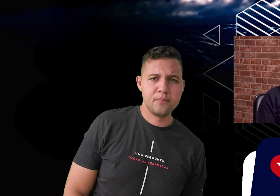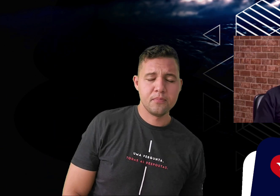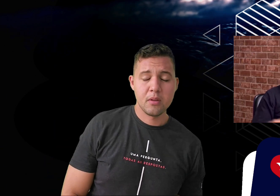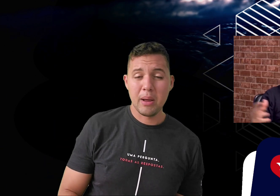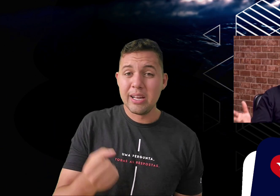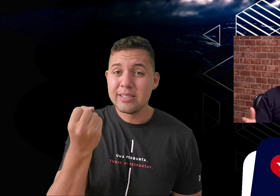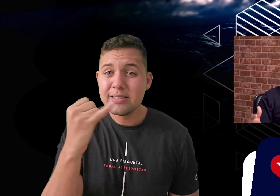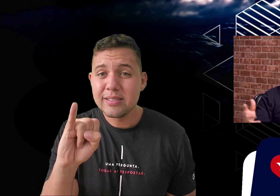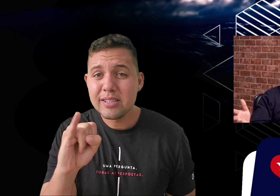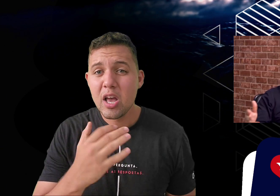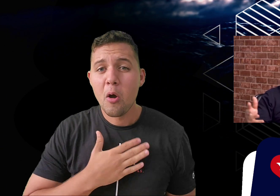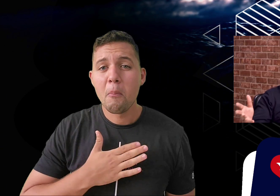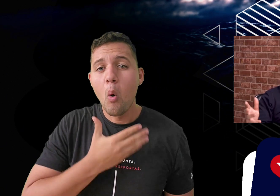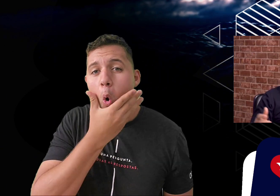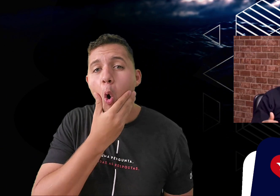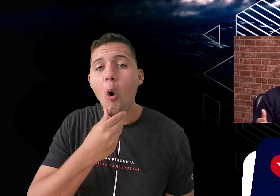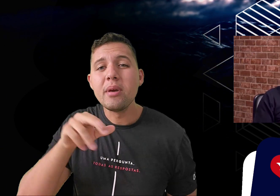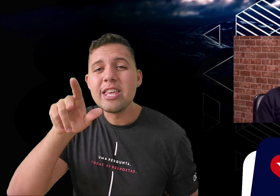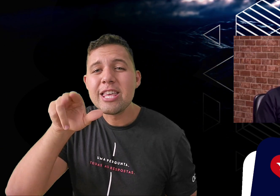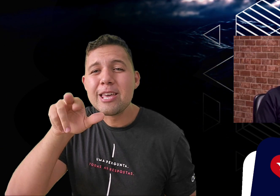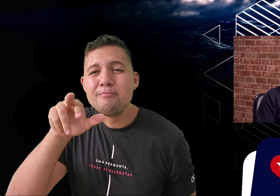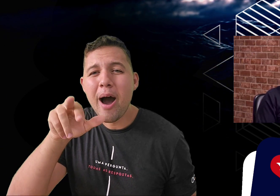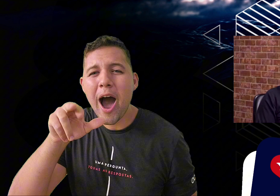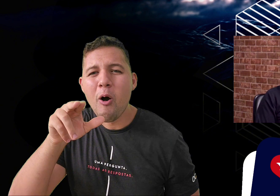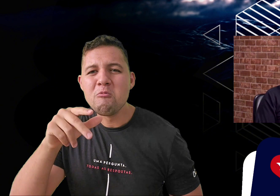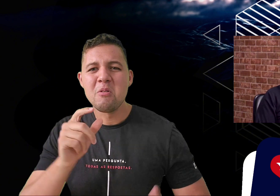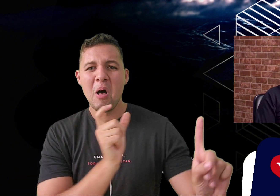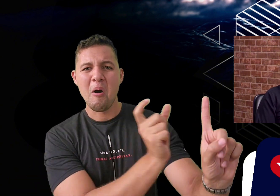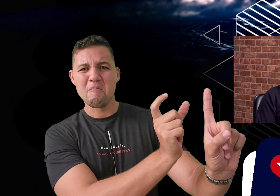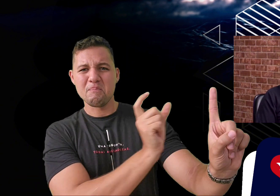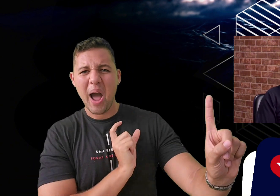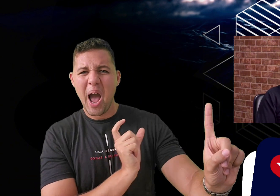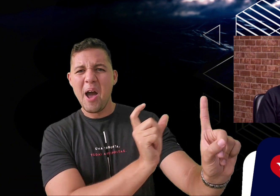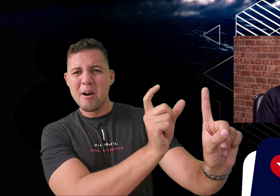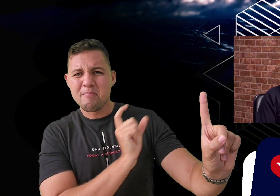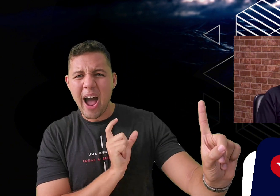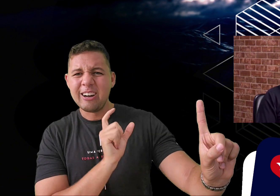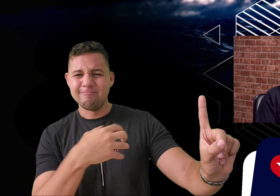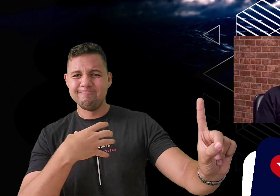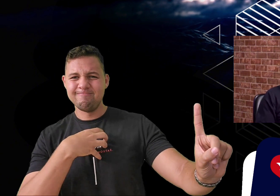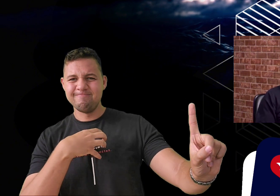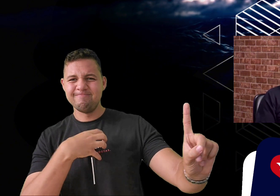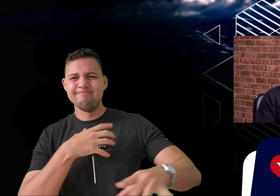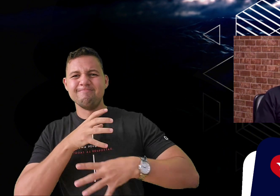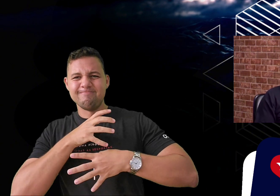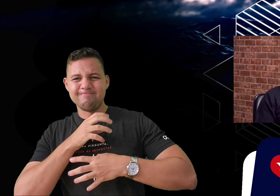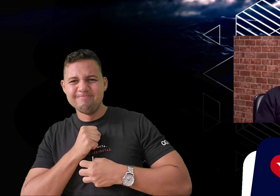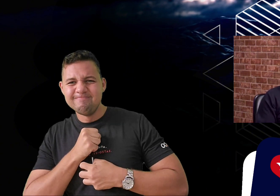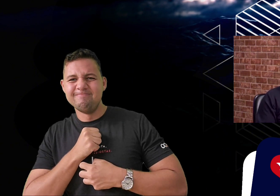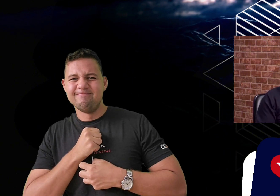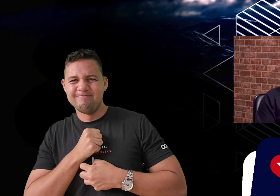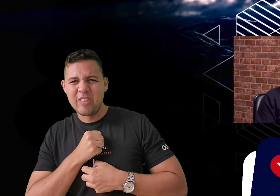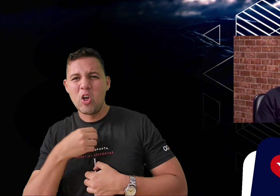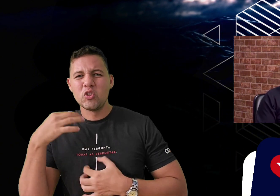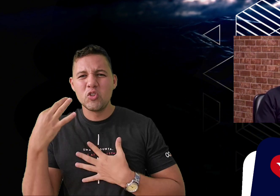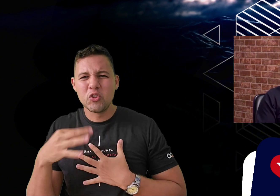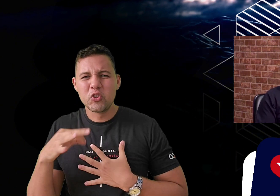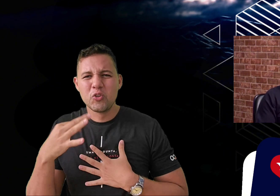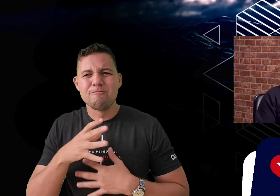que uma pessoa estranha na escola, um colega, etc. O diabo sabe disso. Então o que ele faz? Ele